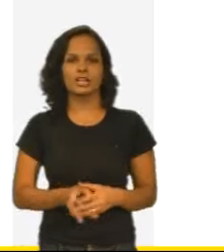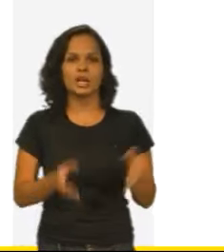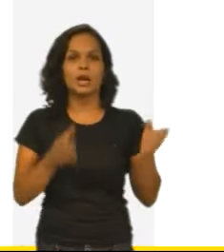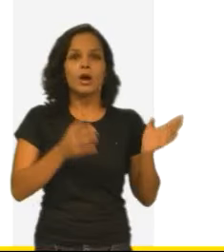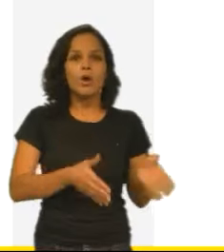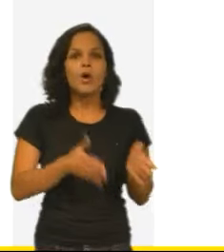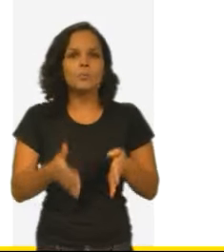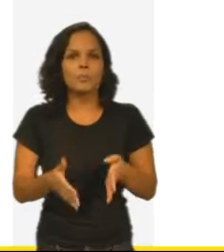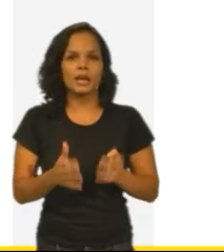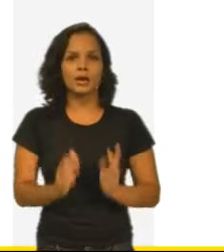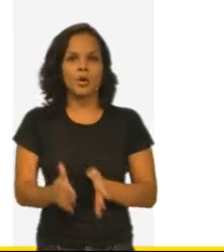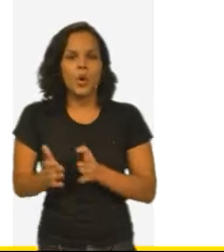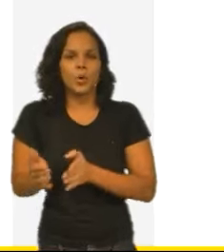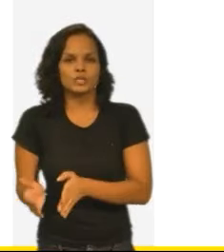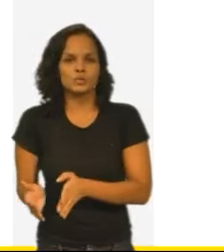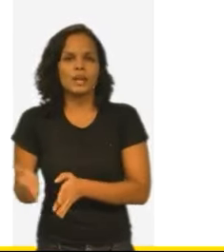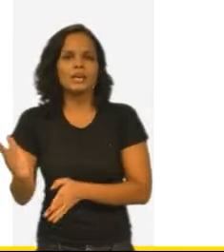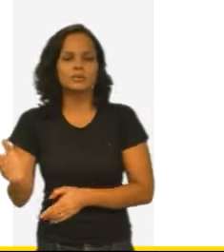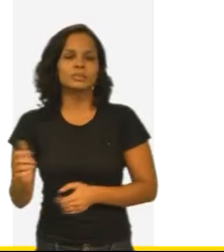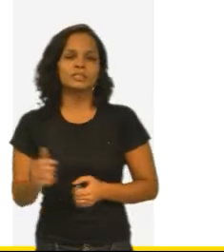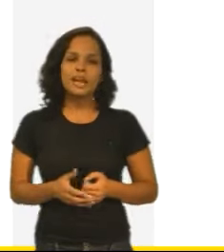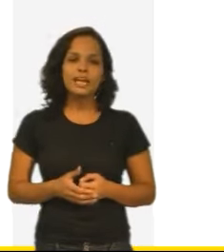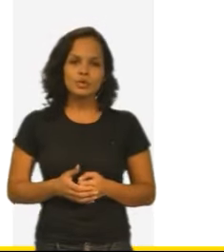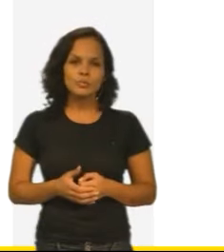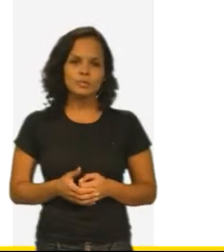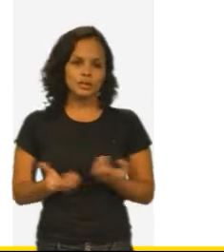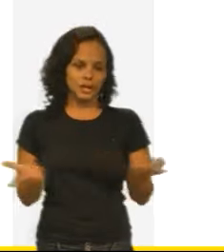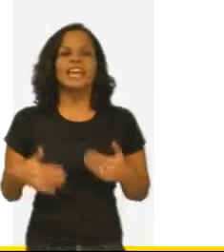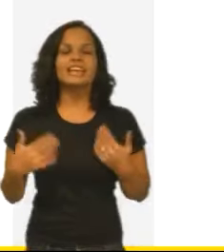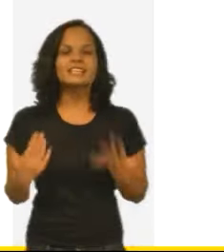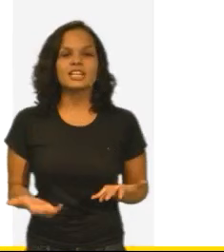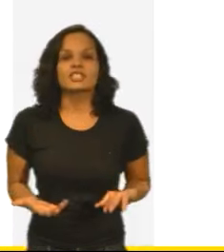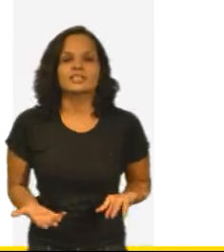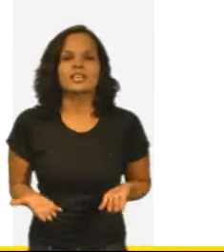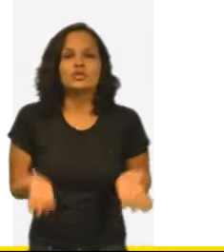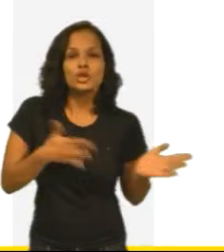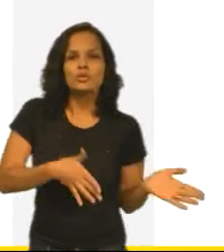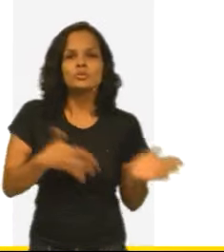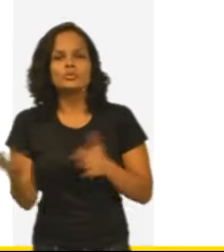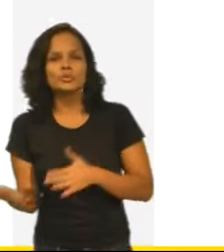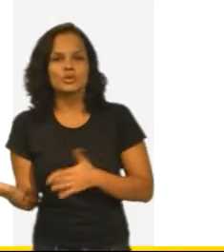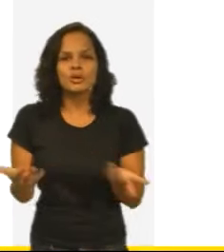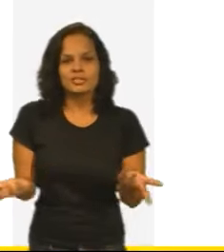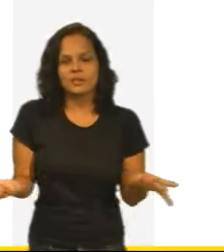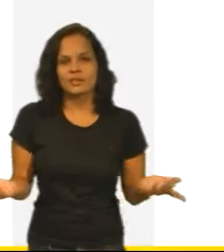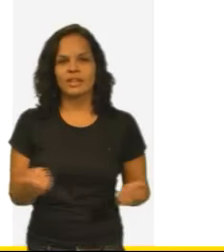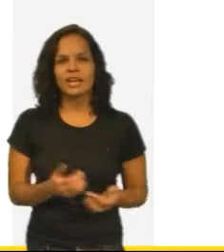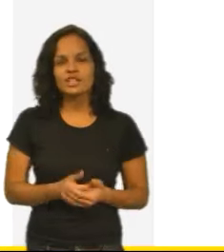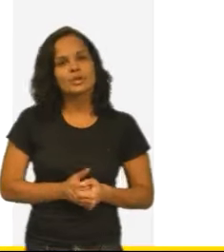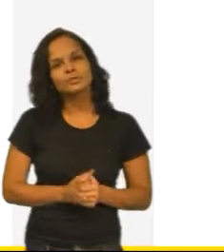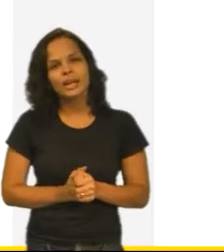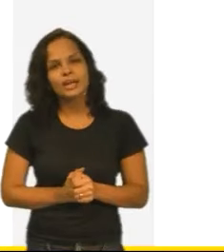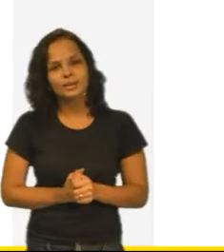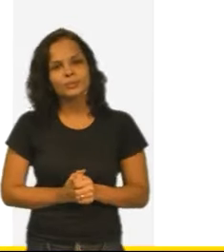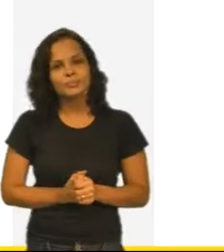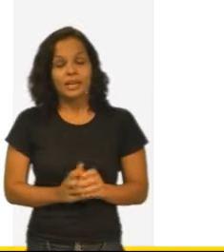gramática. Ou o pé ou o espelho traiu-me. Ele está dizendo que um dos dois, na verdade, que o traiu.